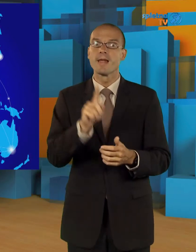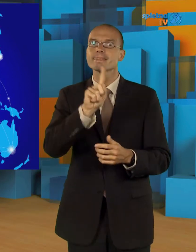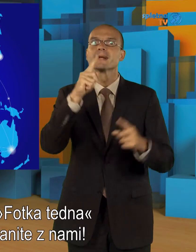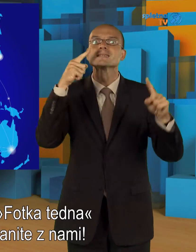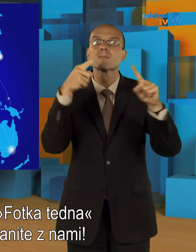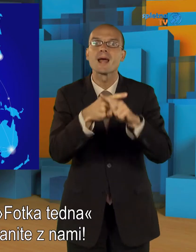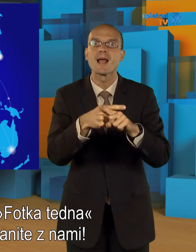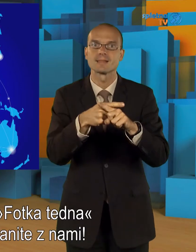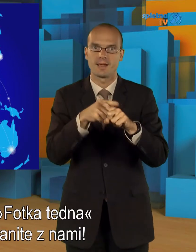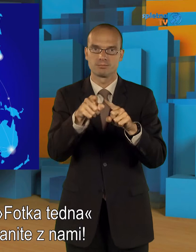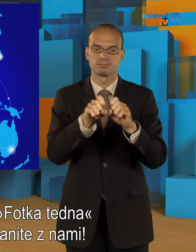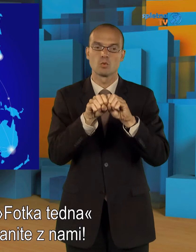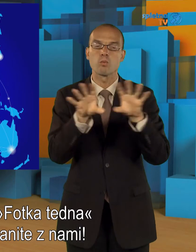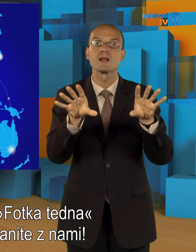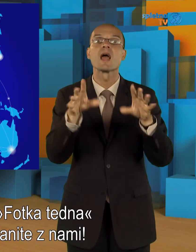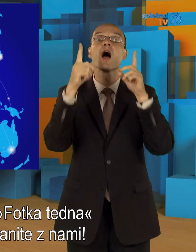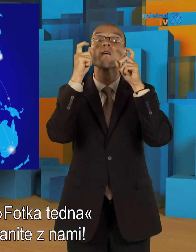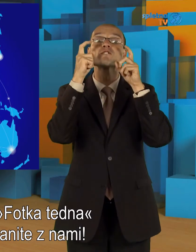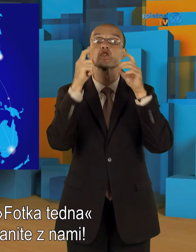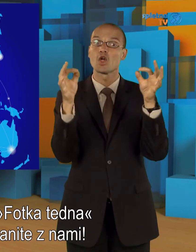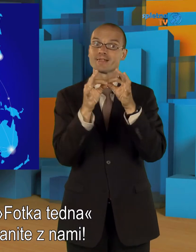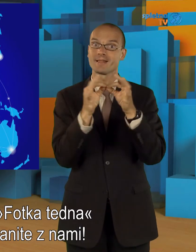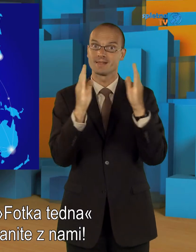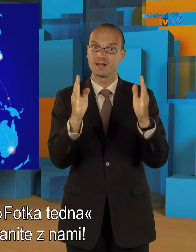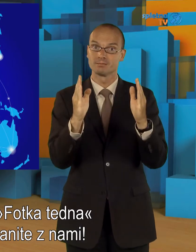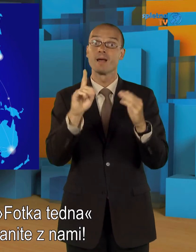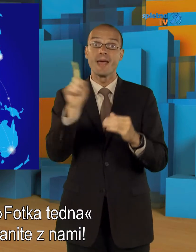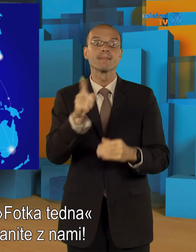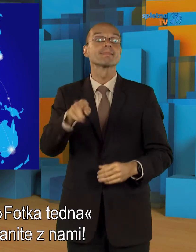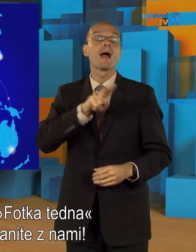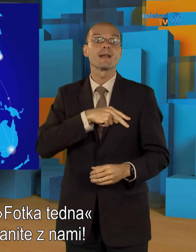Ne spreglejte rubrike Fotka tedna in nagradne igre.